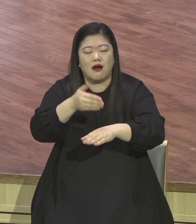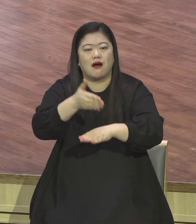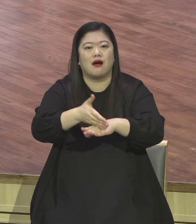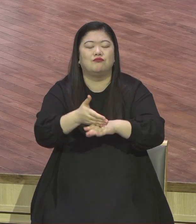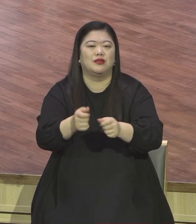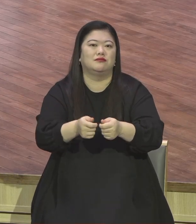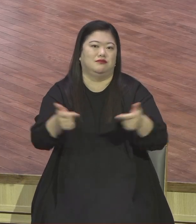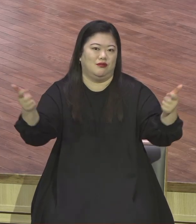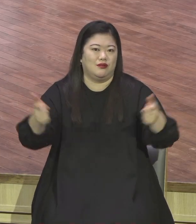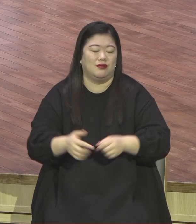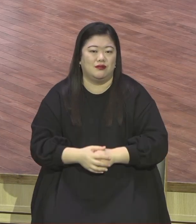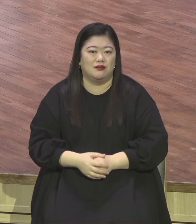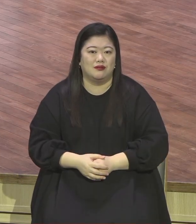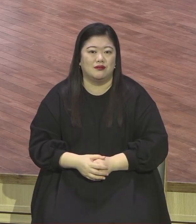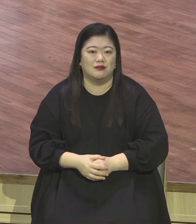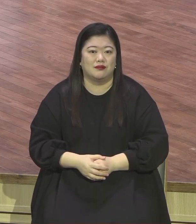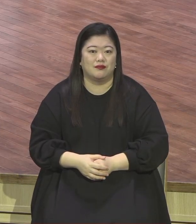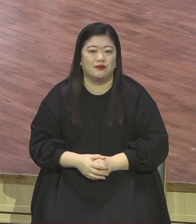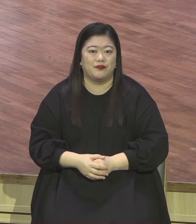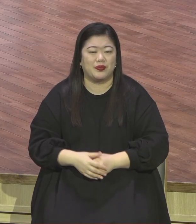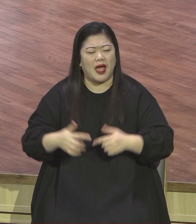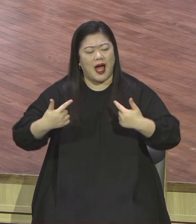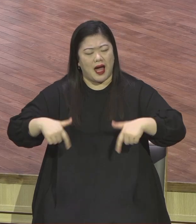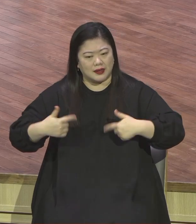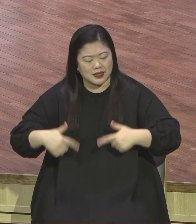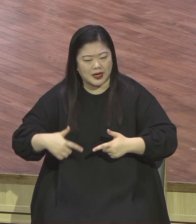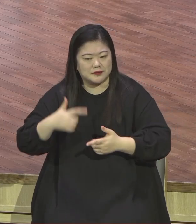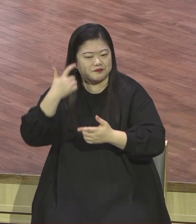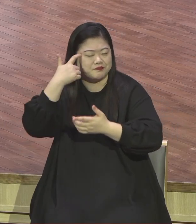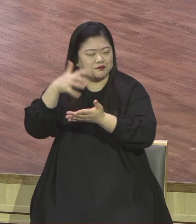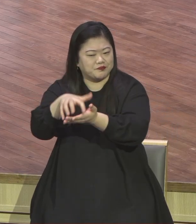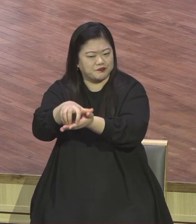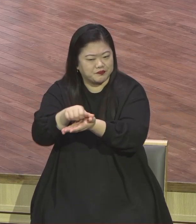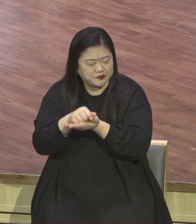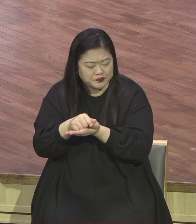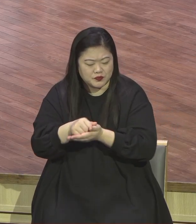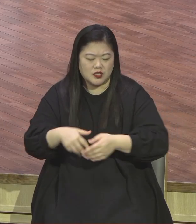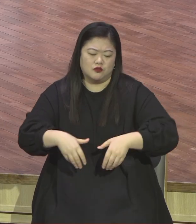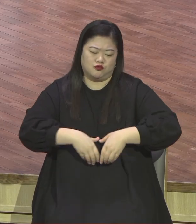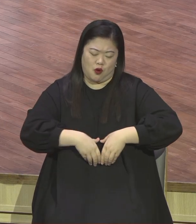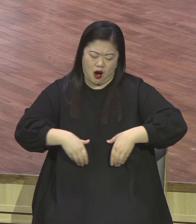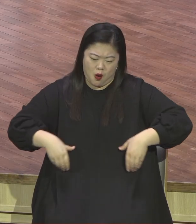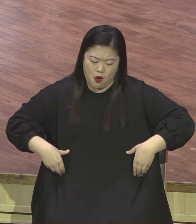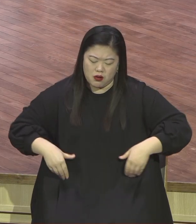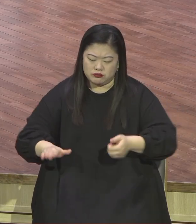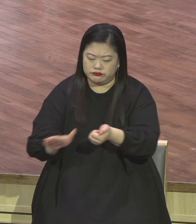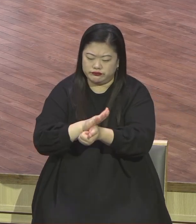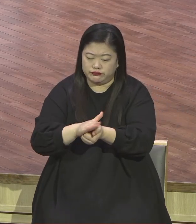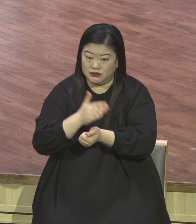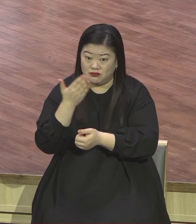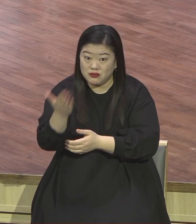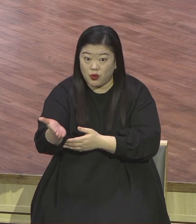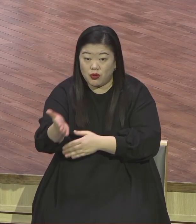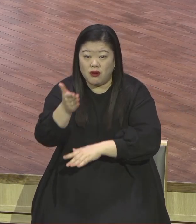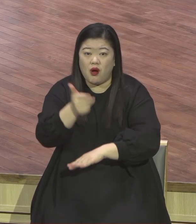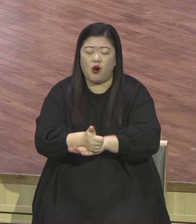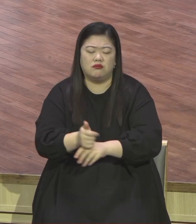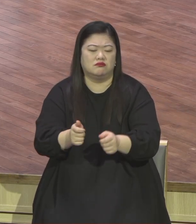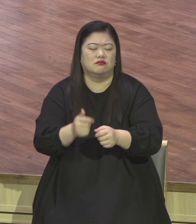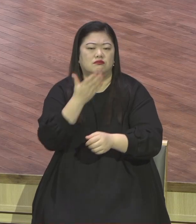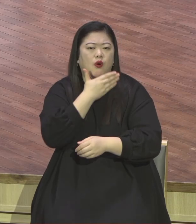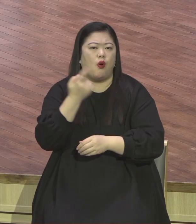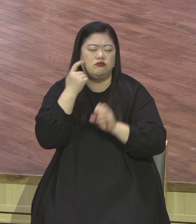상대방을 이해하고 수용하고 함께 성장하는 방향으로 인도를 파게 된다 그 말이에요 디모드 전서 4장 사실로